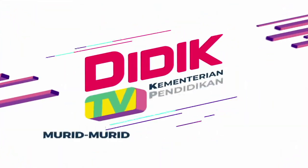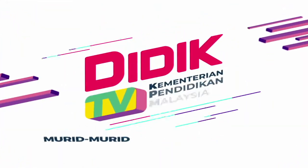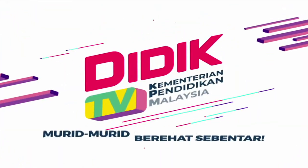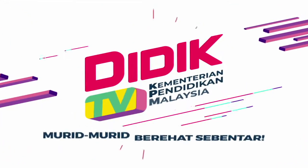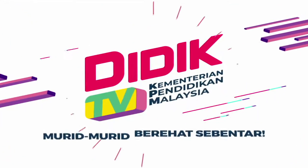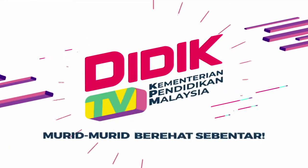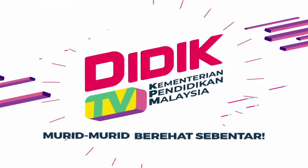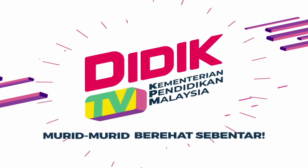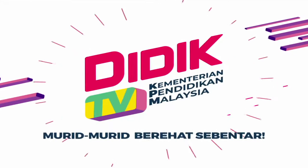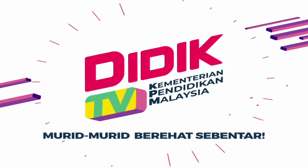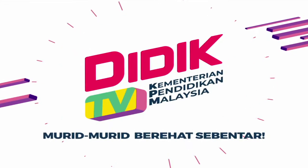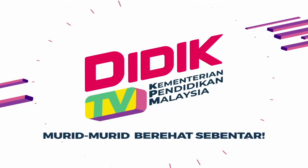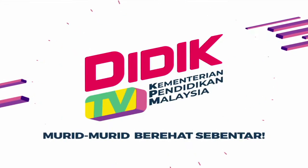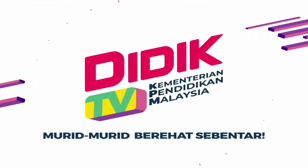Didik TV KPM.